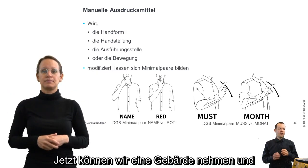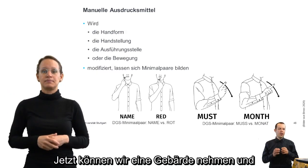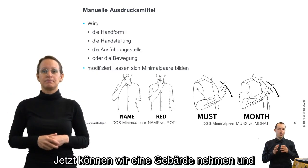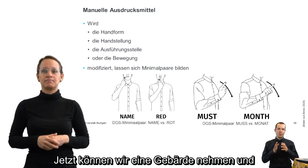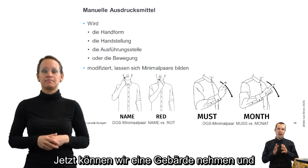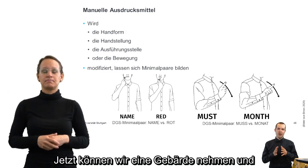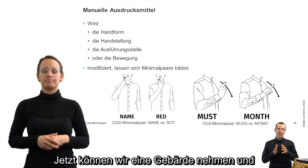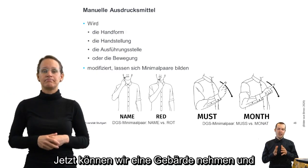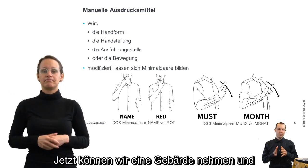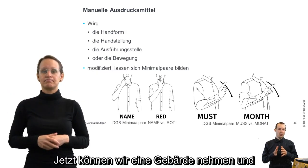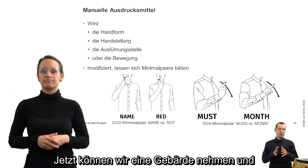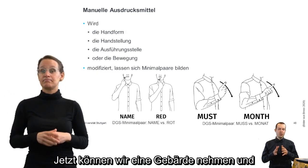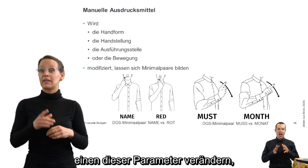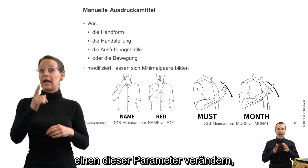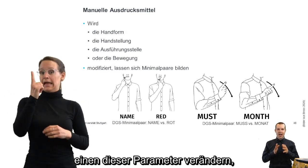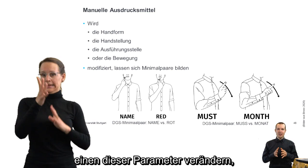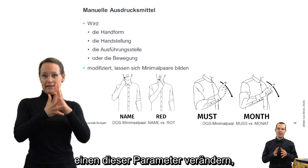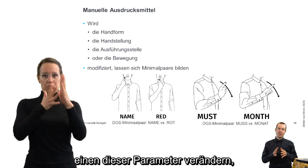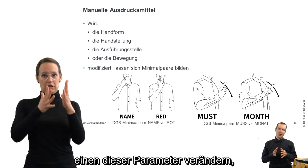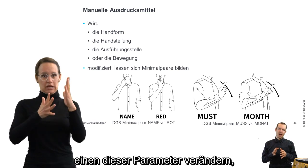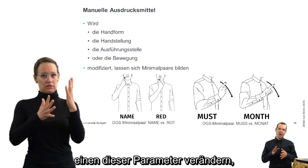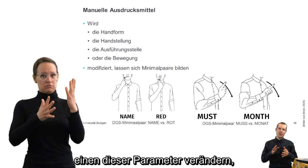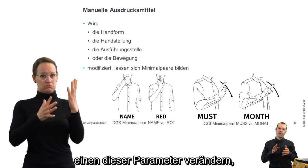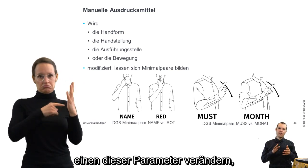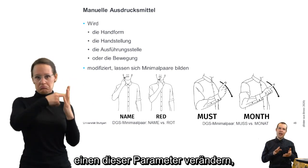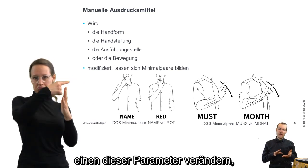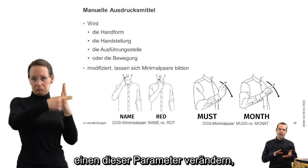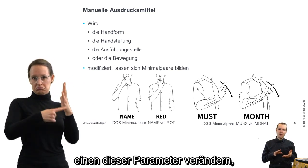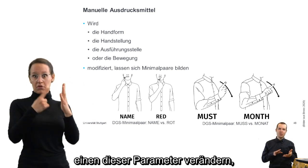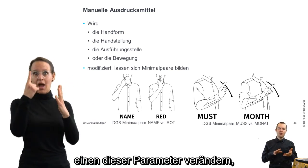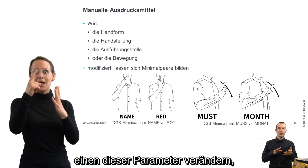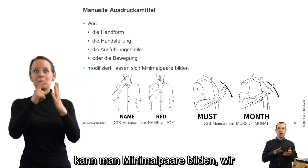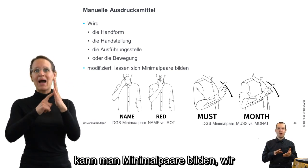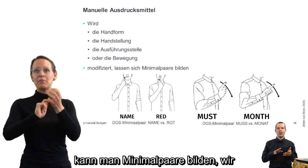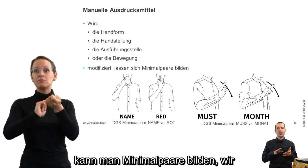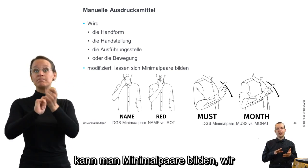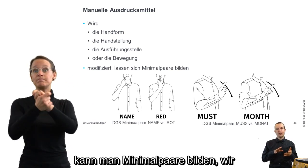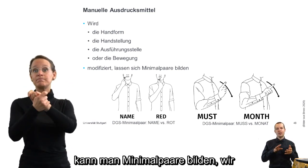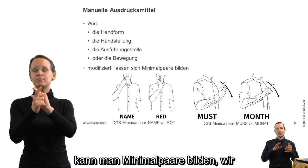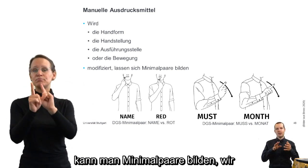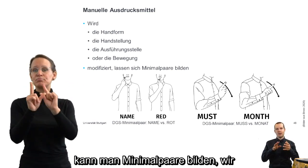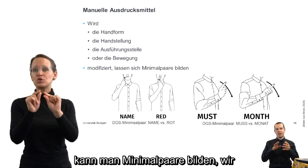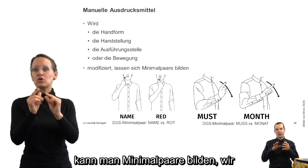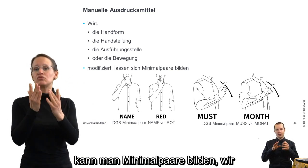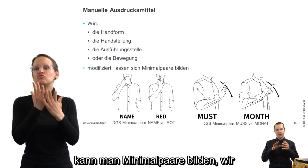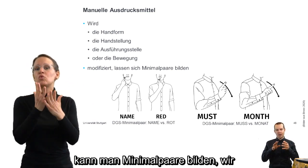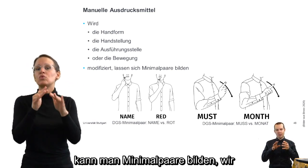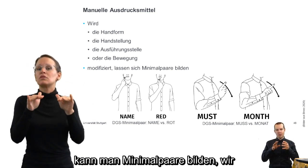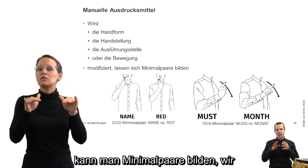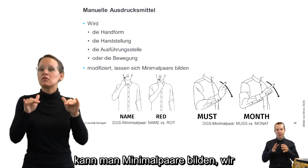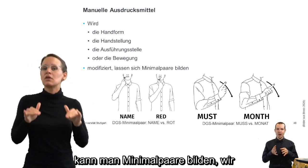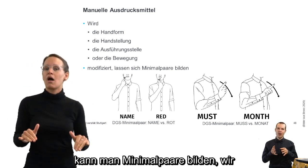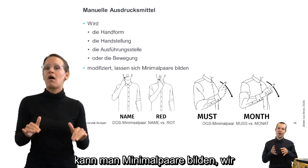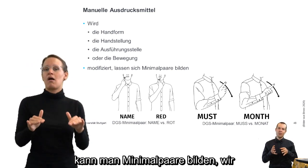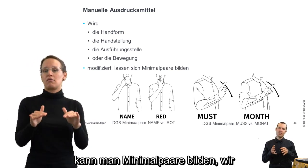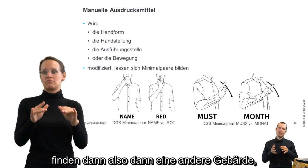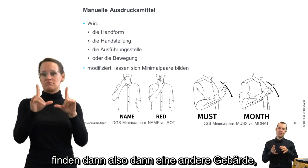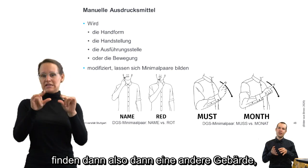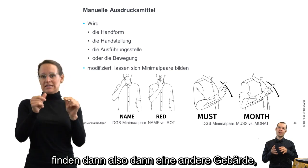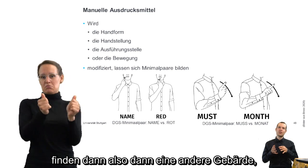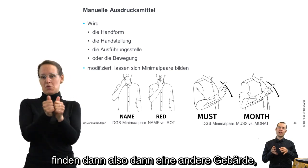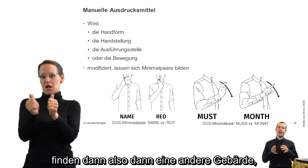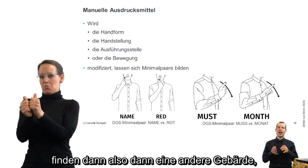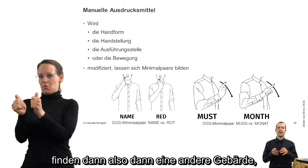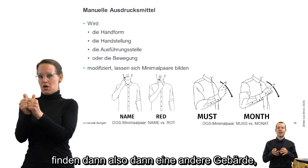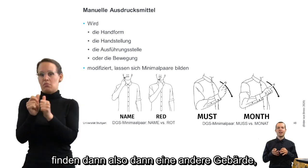Jetzt können wir eine Gebärde nehmen und einen dieser Parameter verändern und wir können dann Minimalpaare bilden,